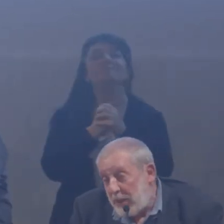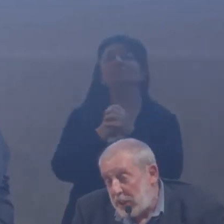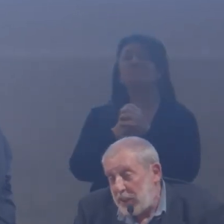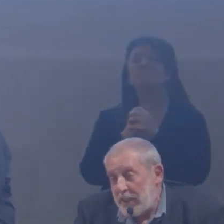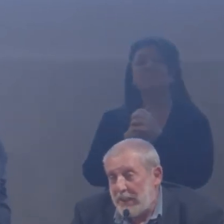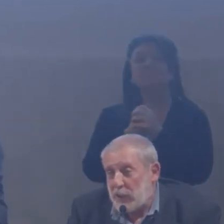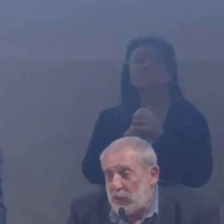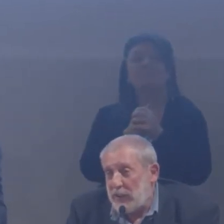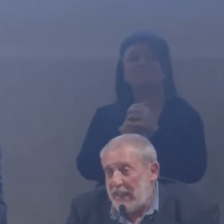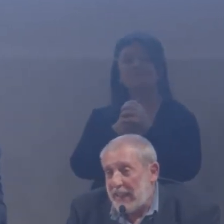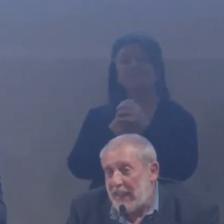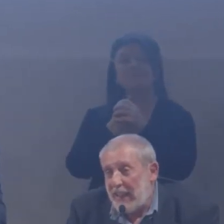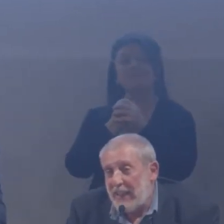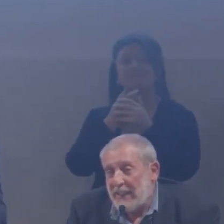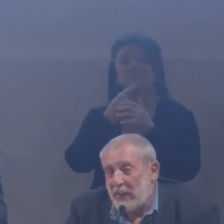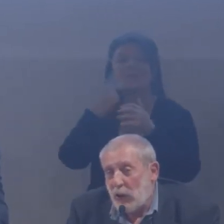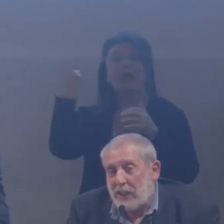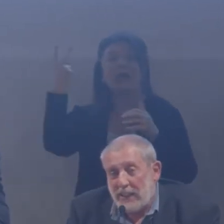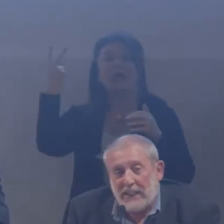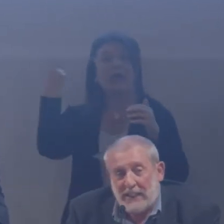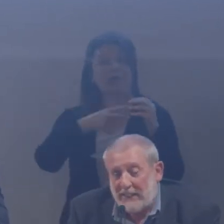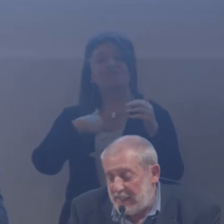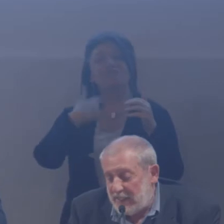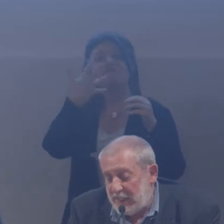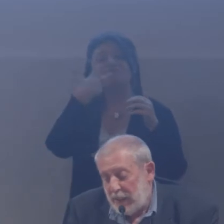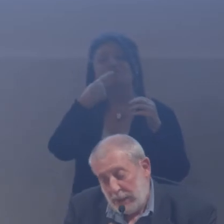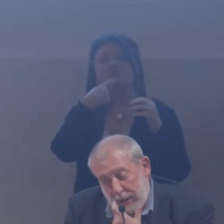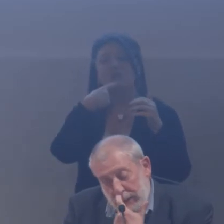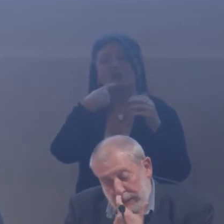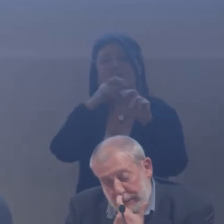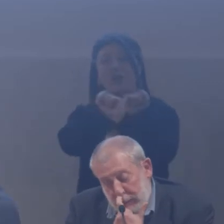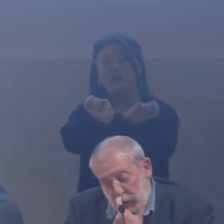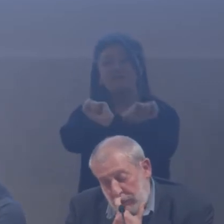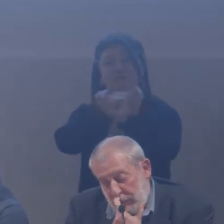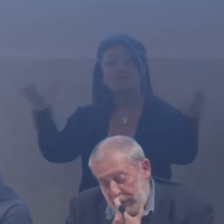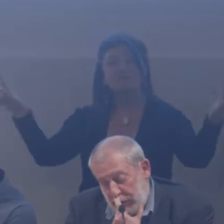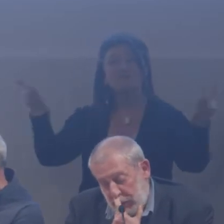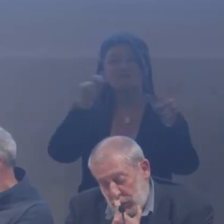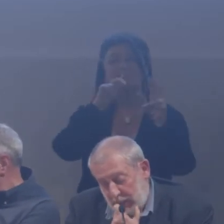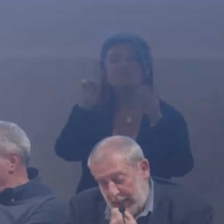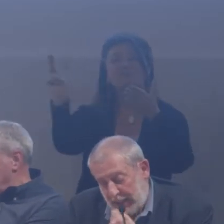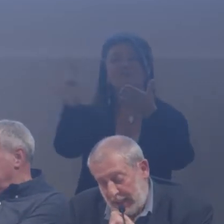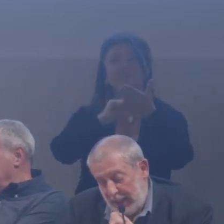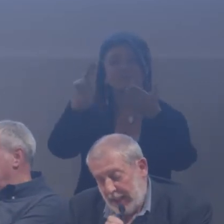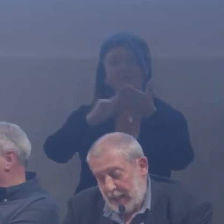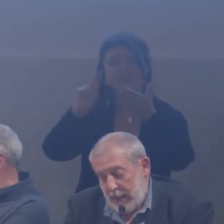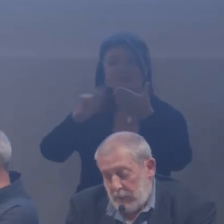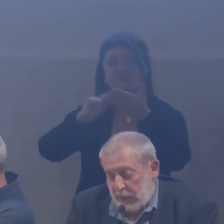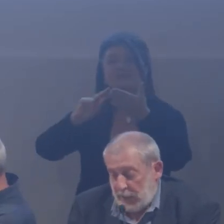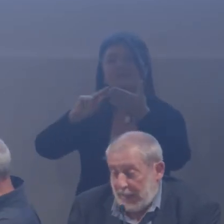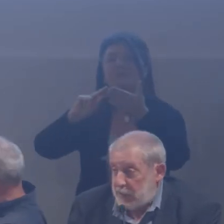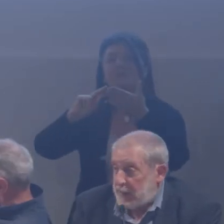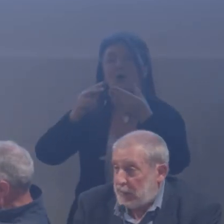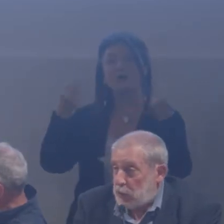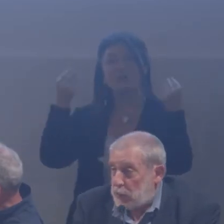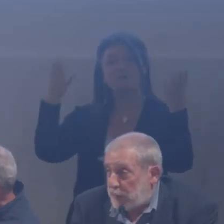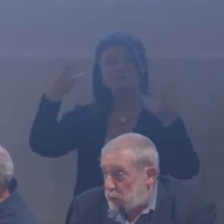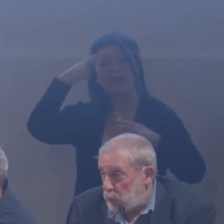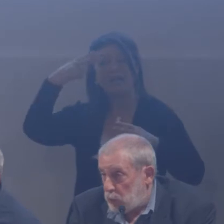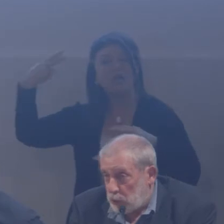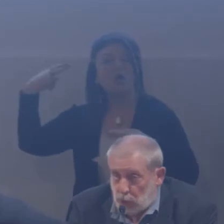a me piace sottolineare che, oltre che nella veste di scrittore, mi piace ricordare che Piero Grasso è